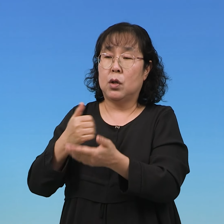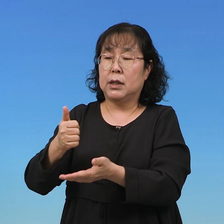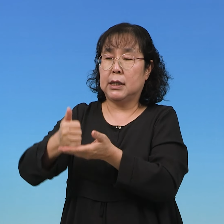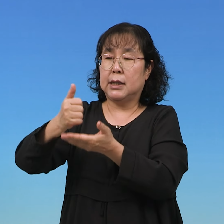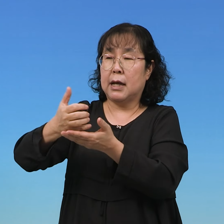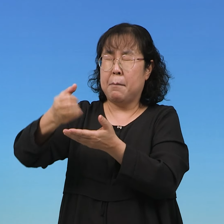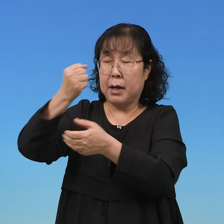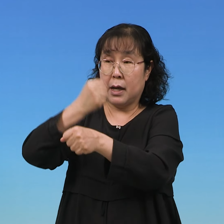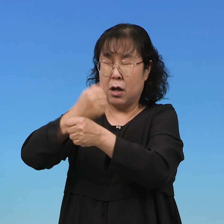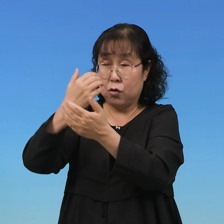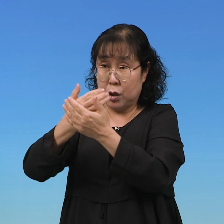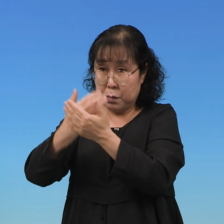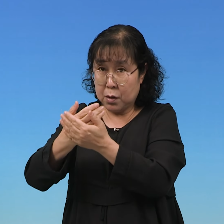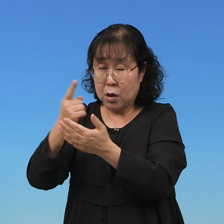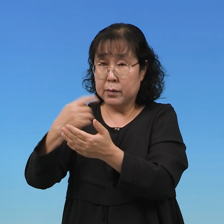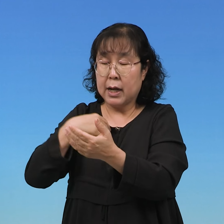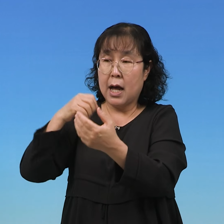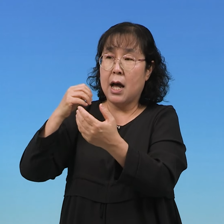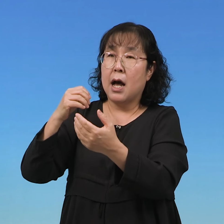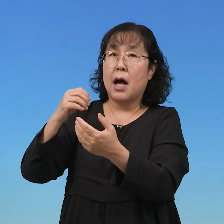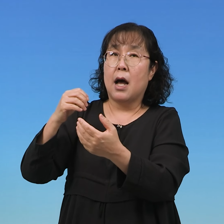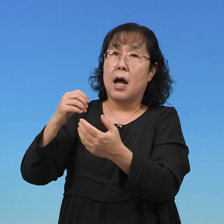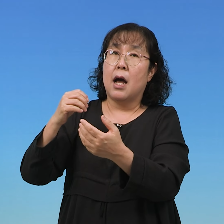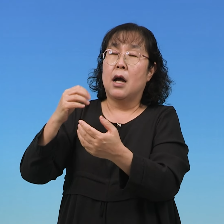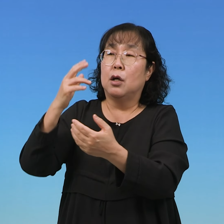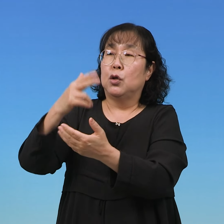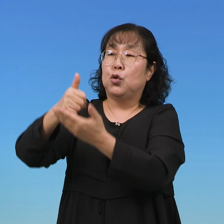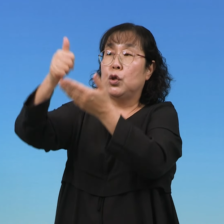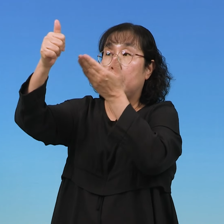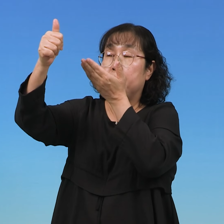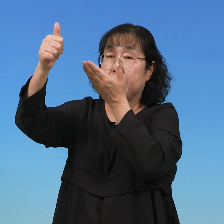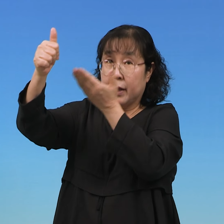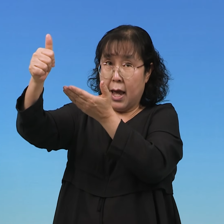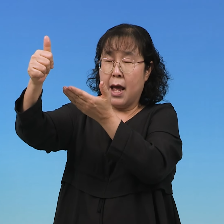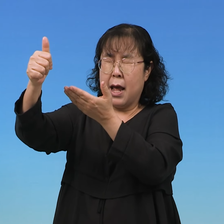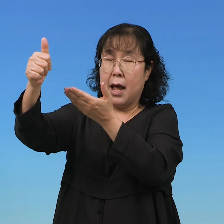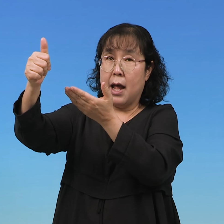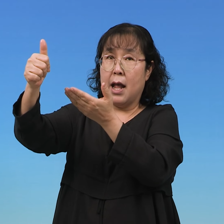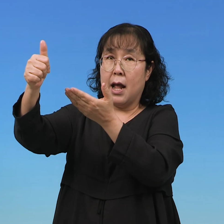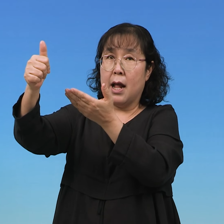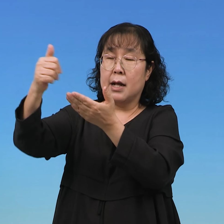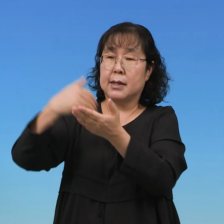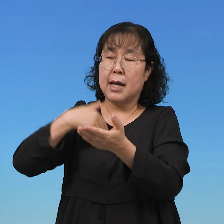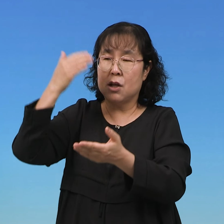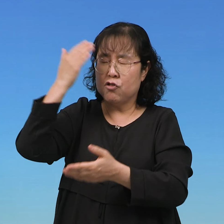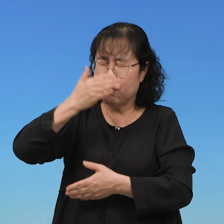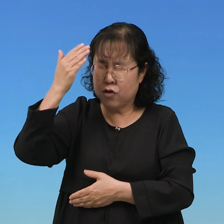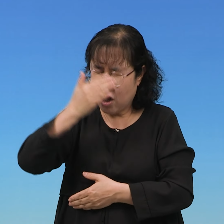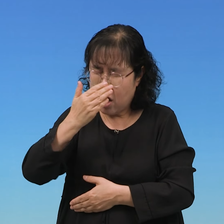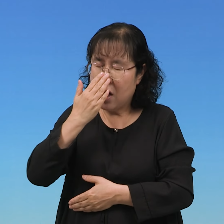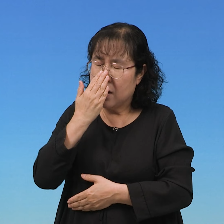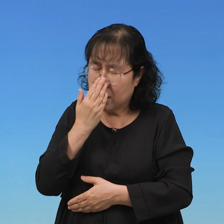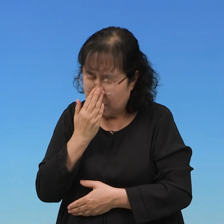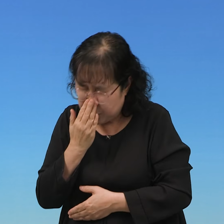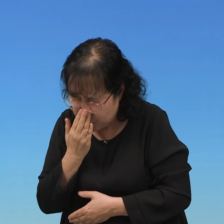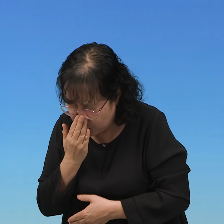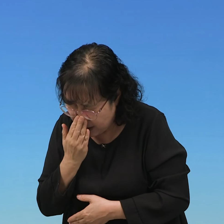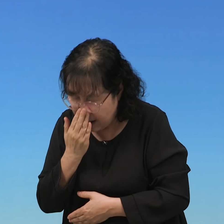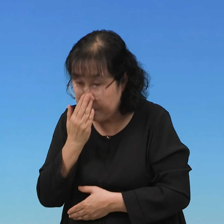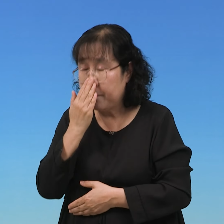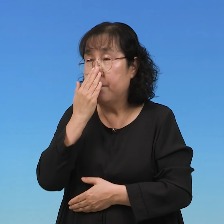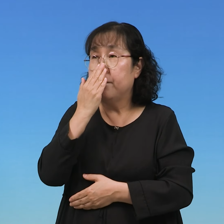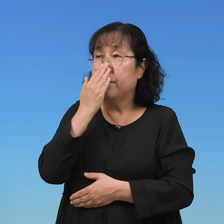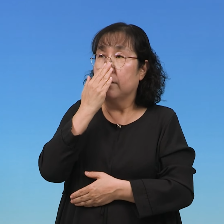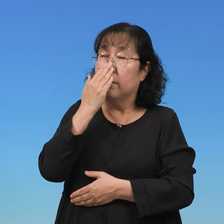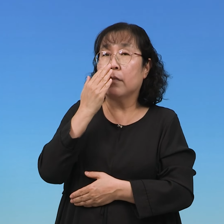저는 주님께 제 순결과 근면함과 가장 깊은 겸손과 삶 전체를 드리겠나이다.